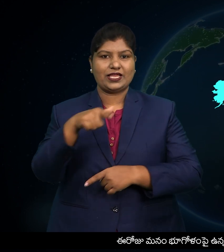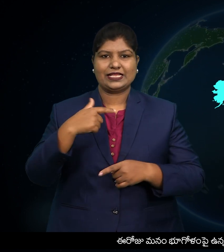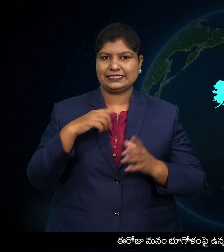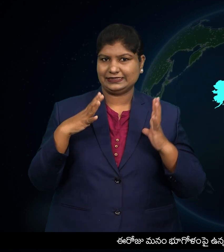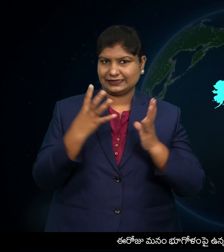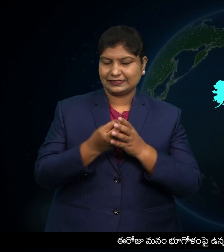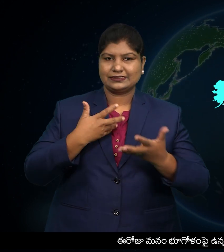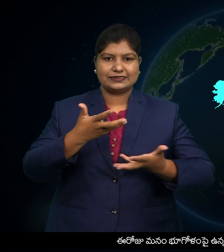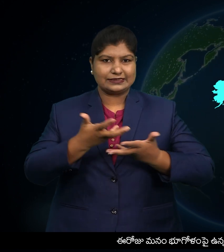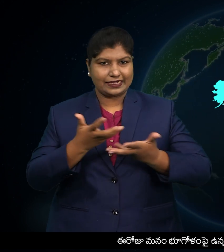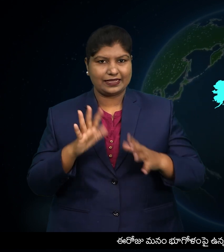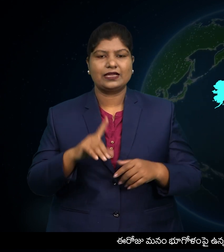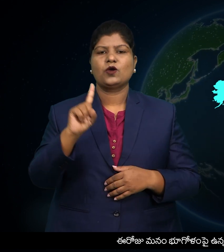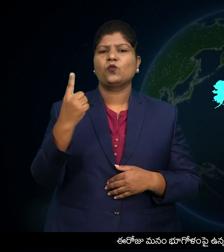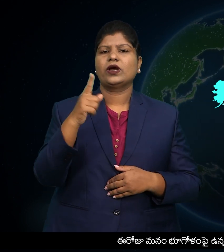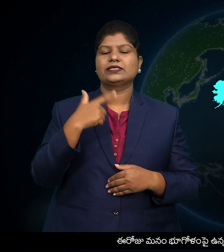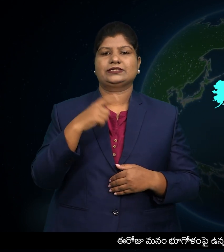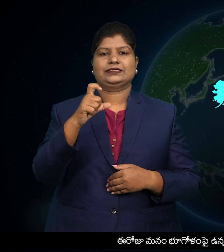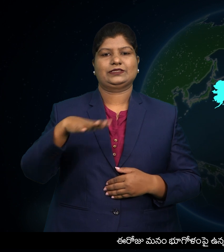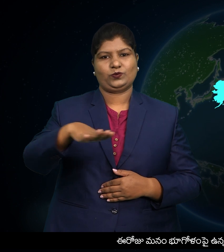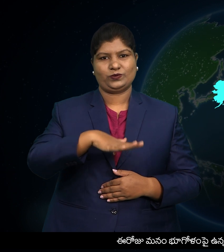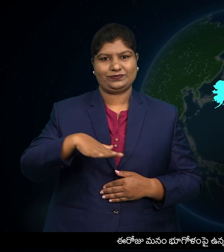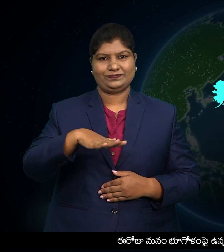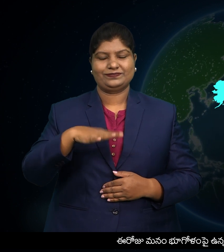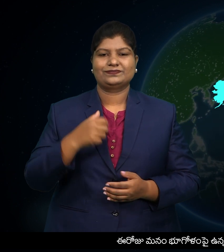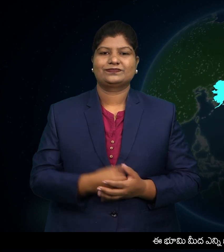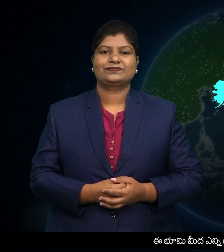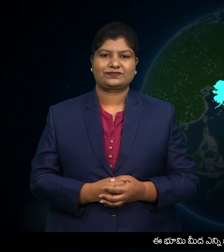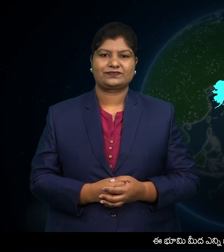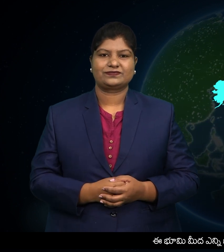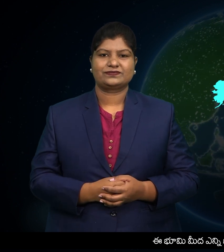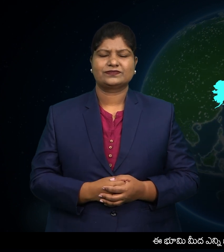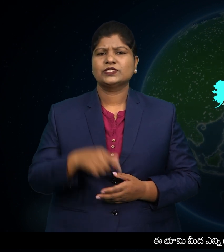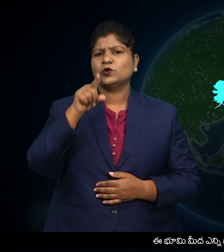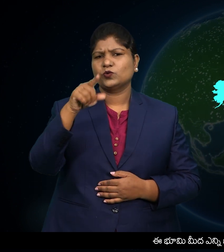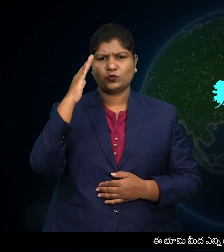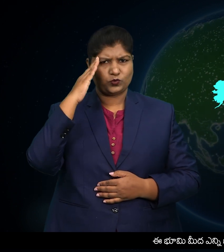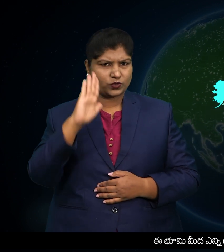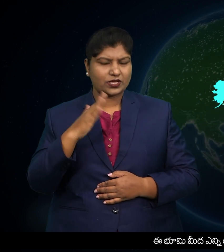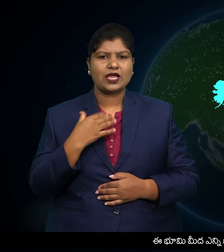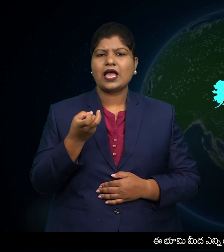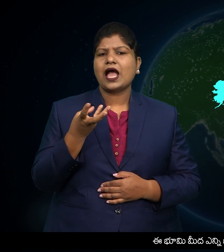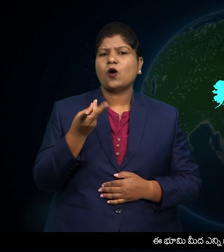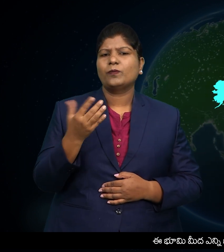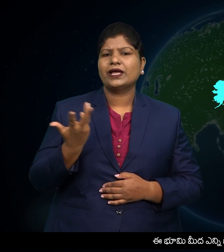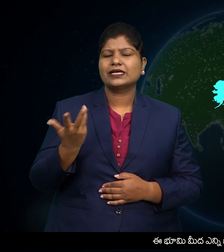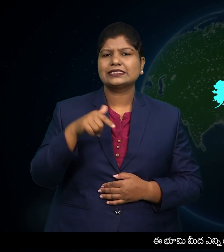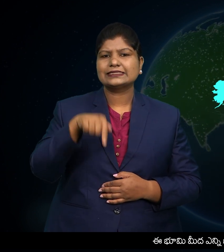ఉన్న ఖండాలలో ఒకదాని గురించి తెలుసుకుందాం. ఈ భూమి మీద ఎన్ని ఖండాలు ఉన్నాయో మీకు తెలుసా?